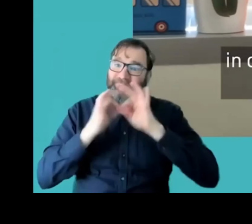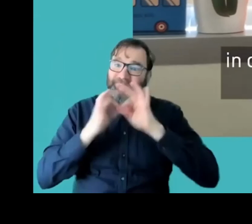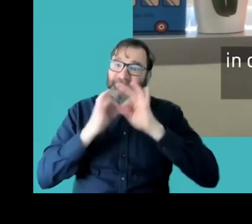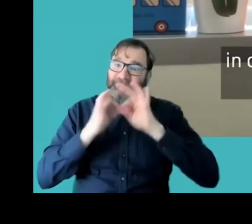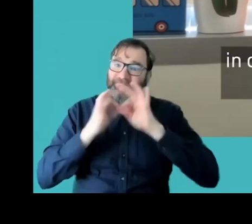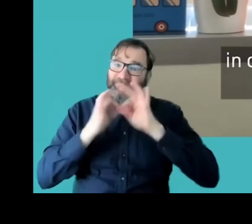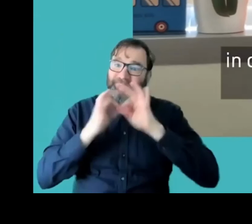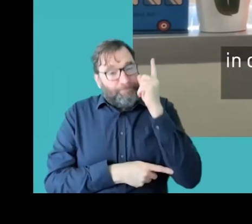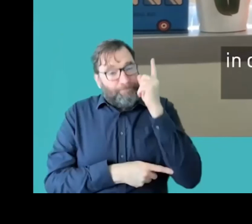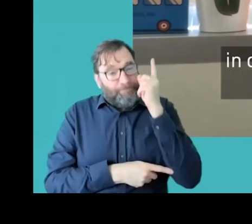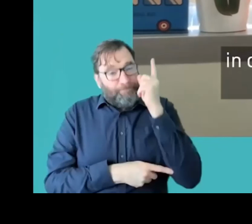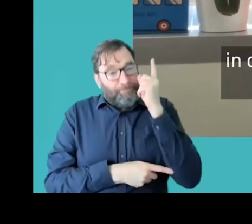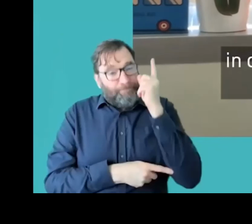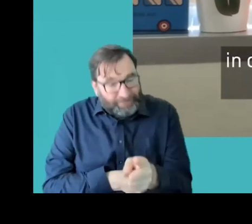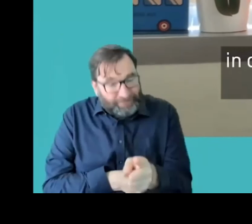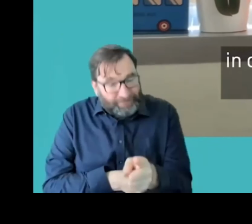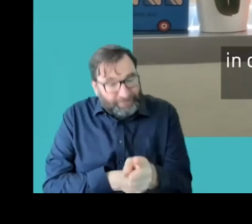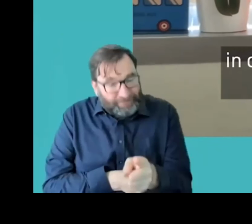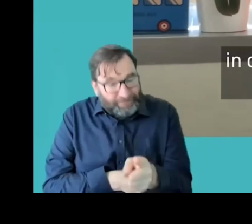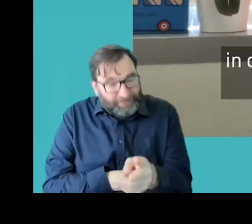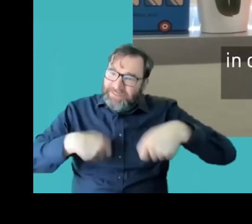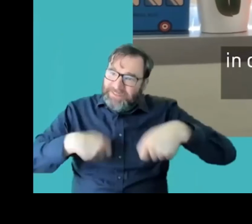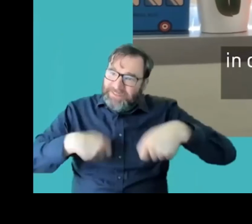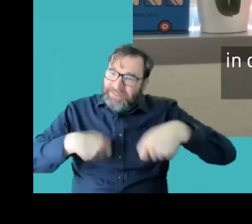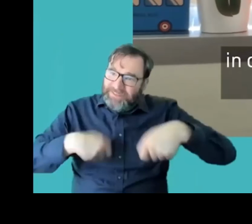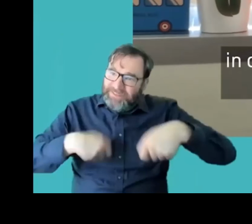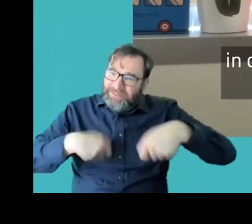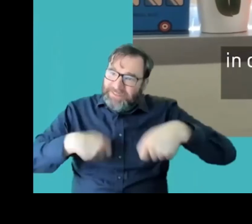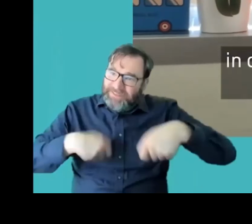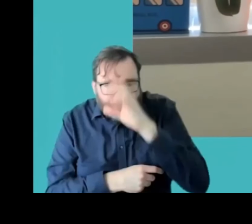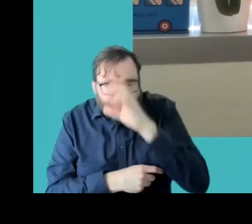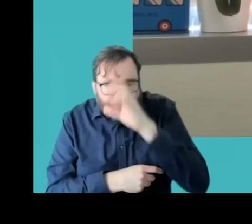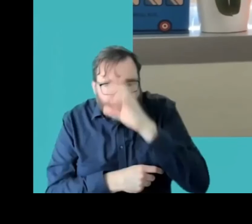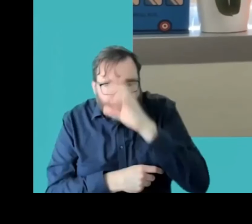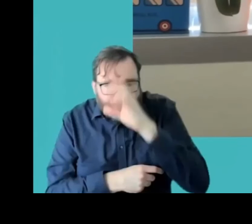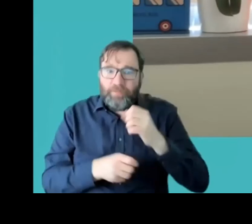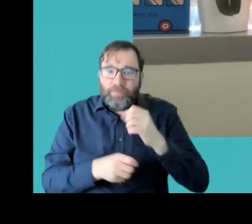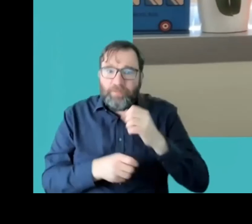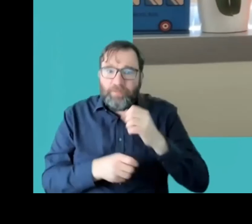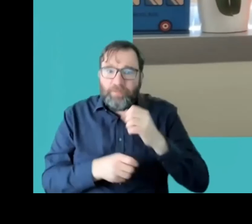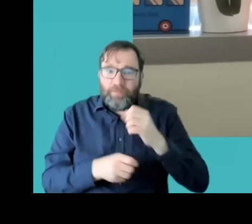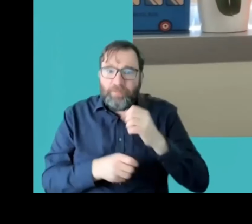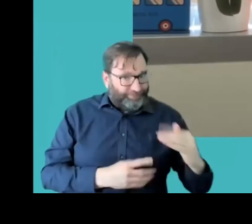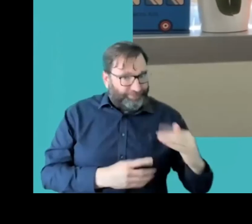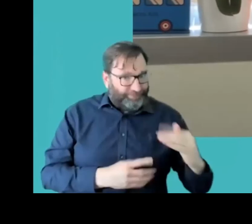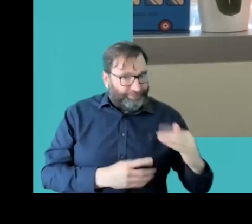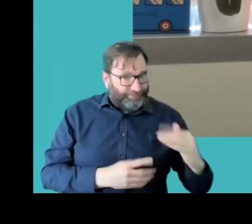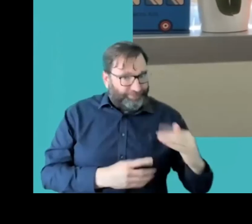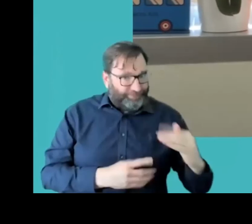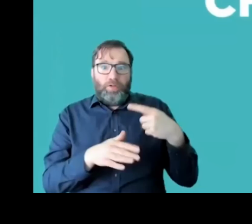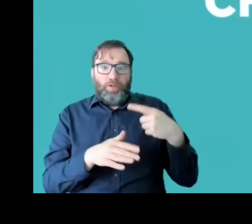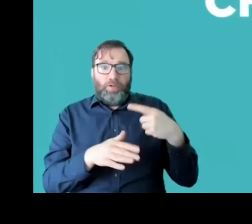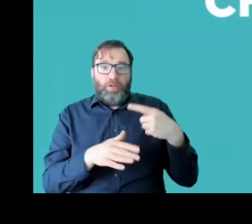video Kênh Gõ Để không video hấp dẫn